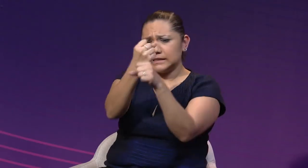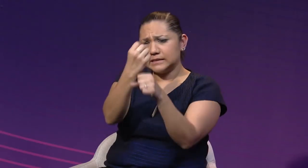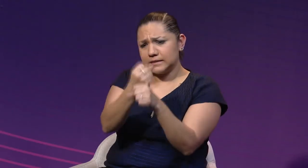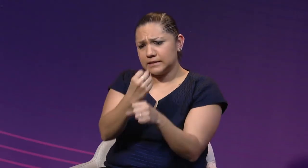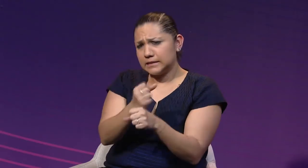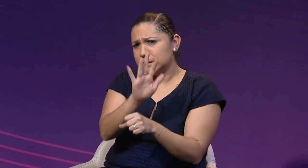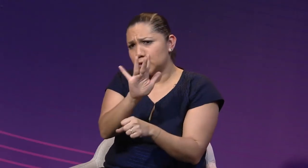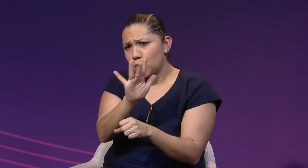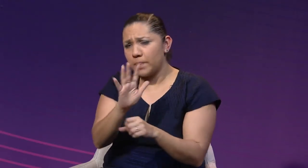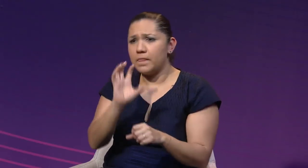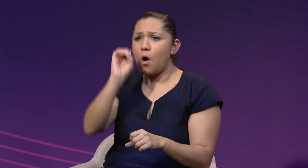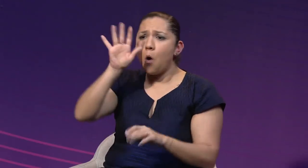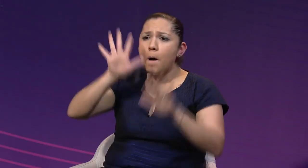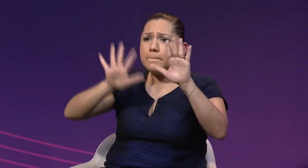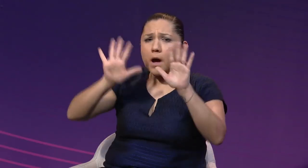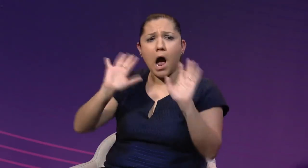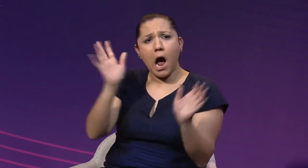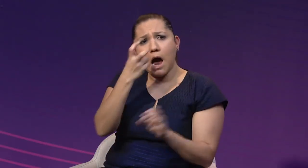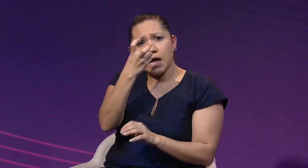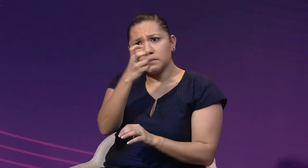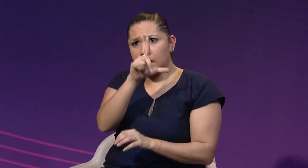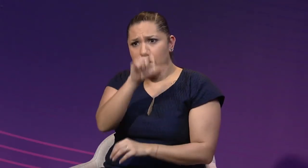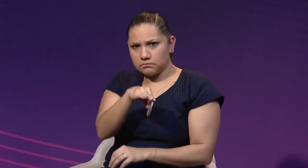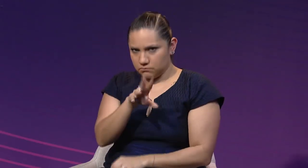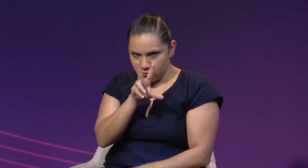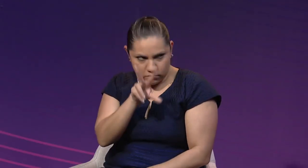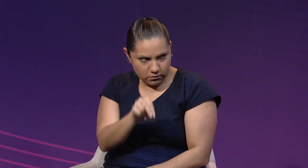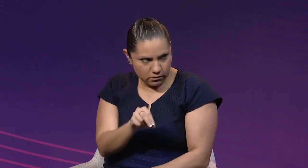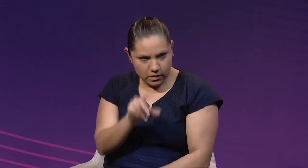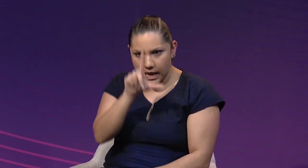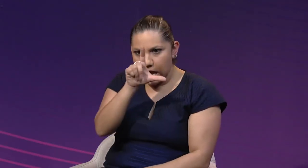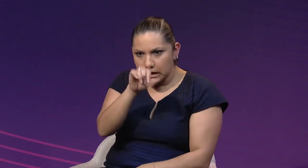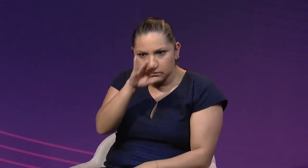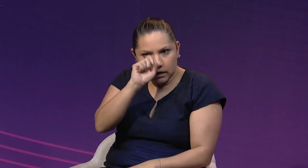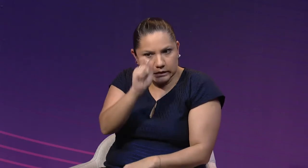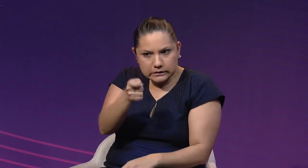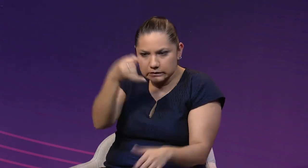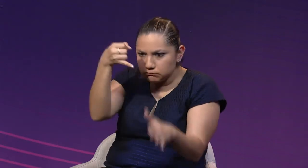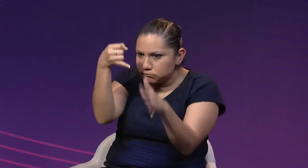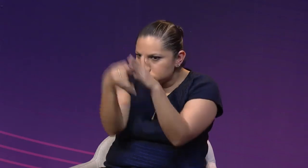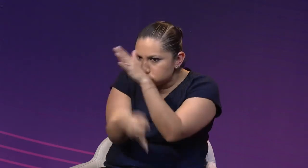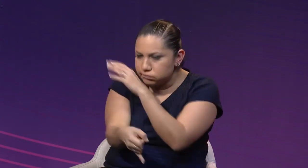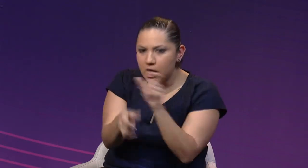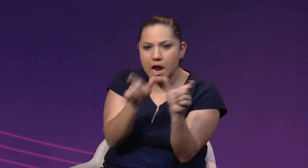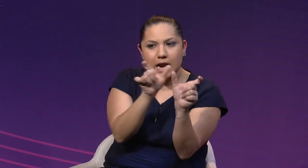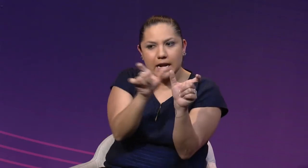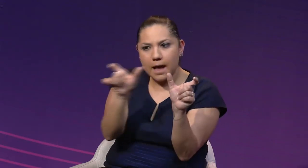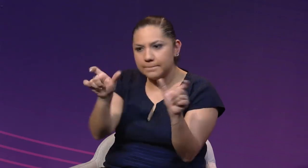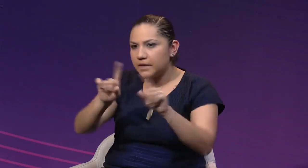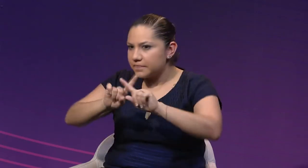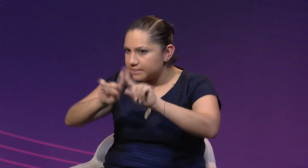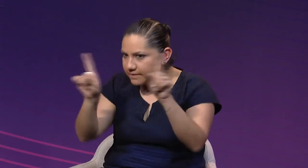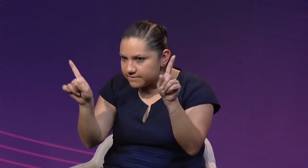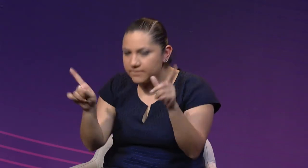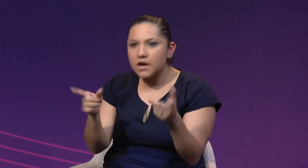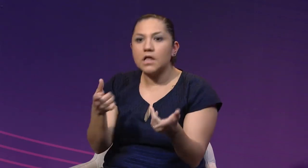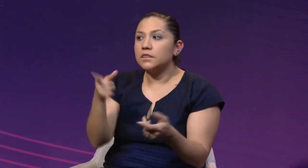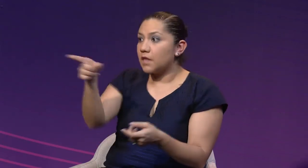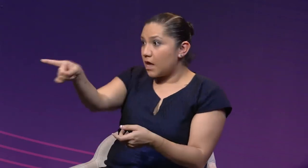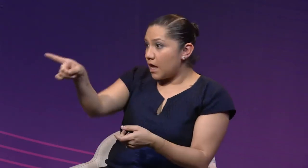algunas personas dicen, uy, es bien fácil aprender lengua de señas, apréndete 50 señas y ya estás listo. Y lo cierto es que no,